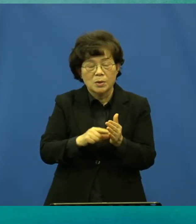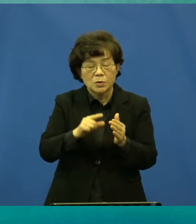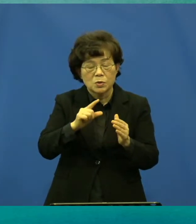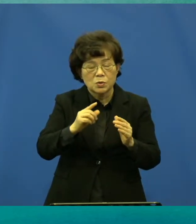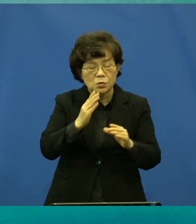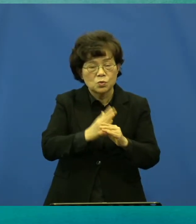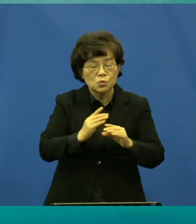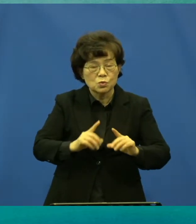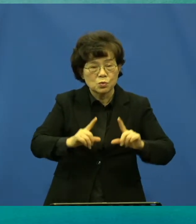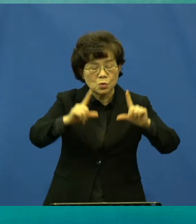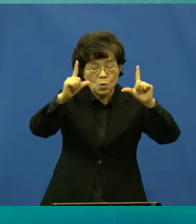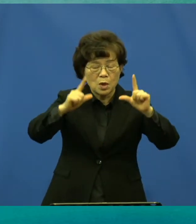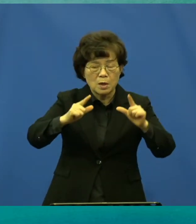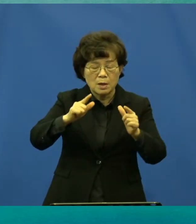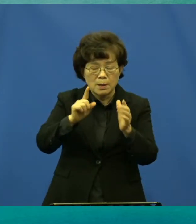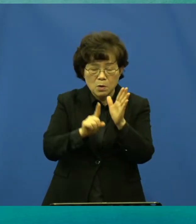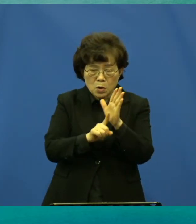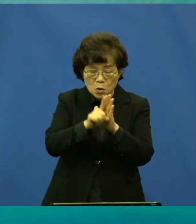50도 정도 올라갑니다.